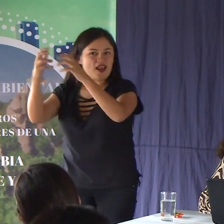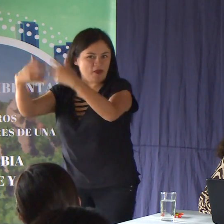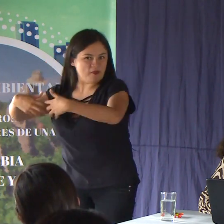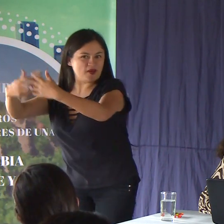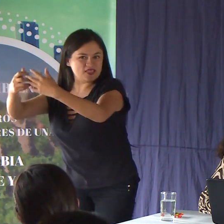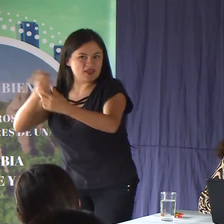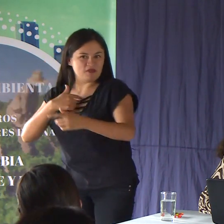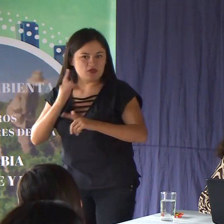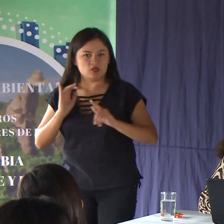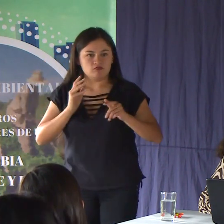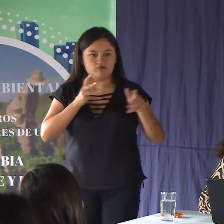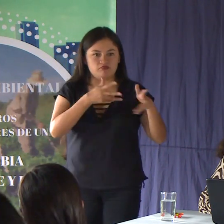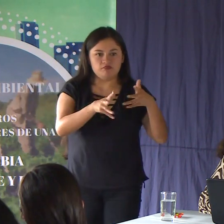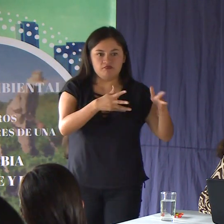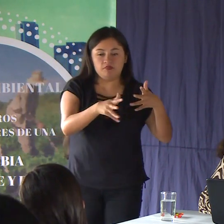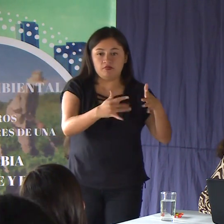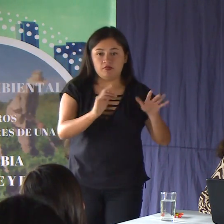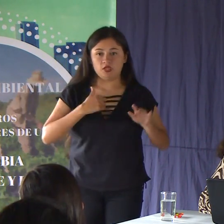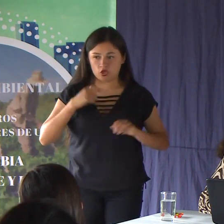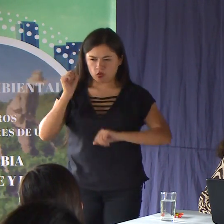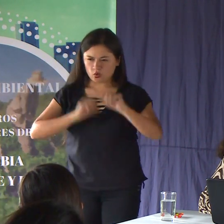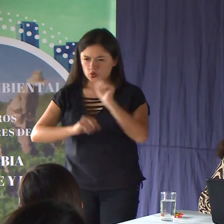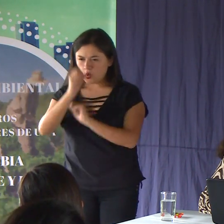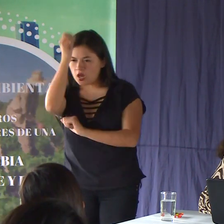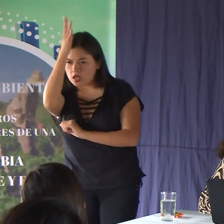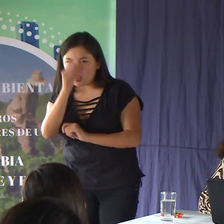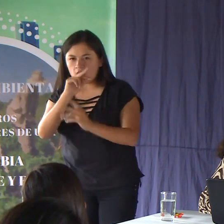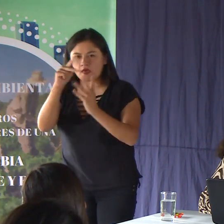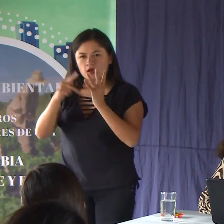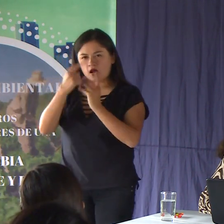constructor de una posible didáctica alternativa.